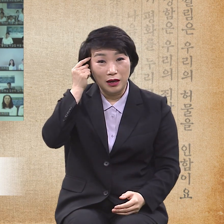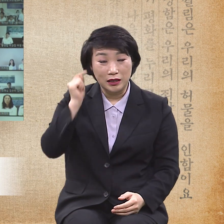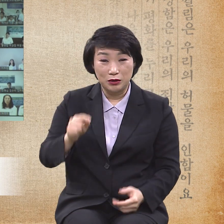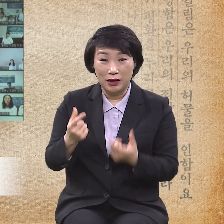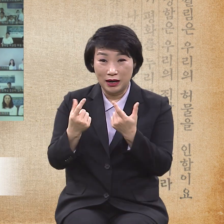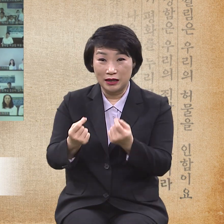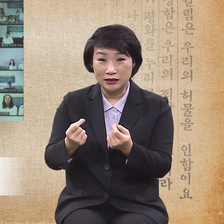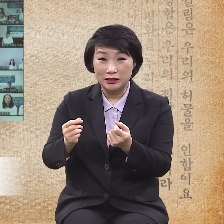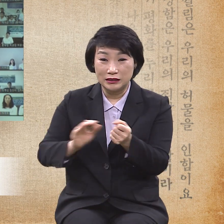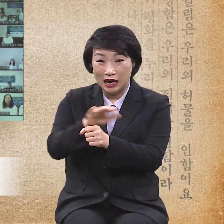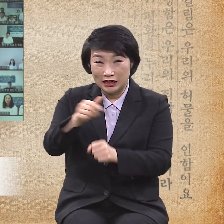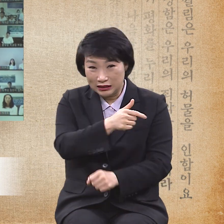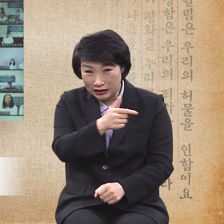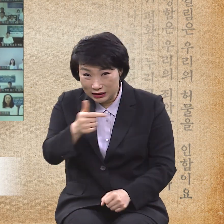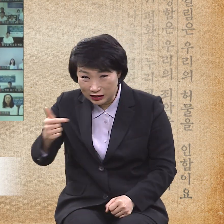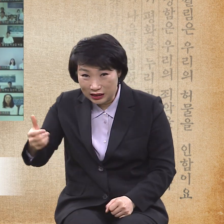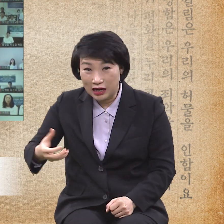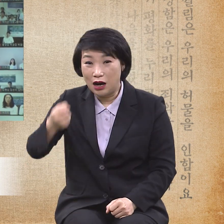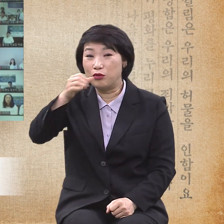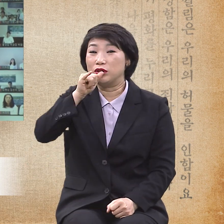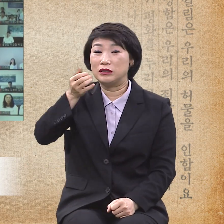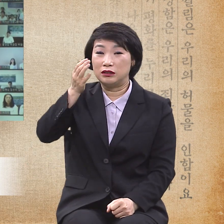그런 큰 사랑 앞에